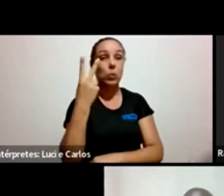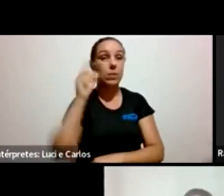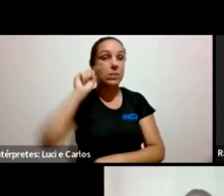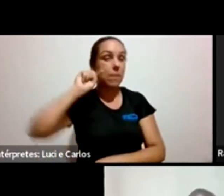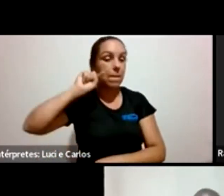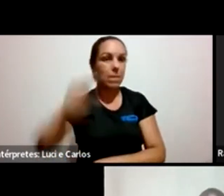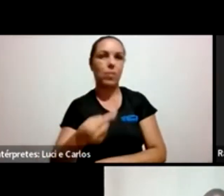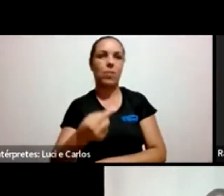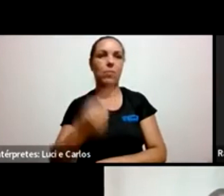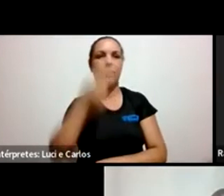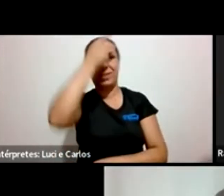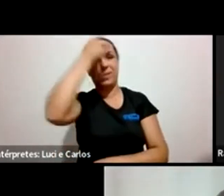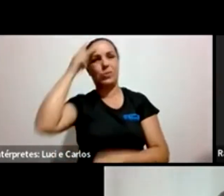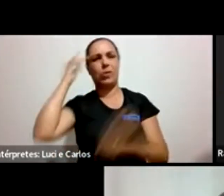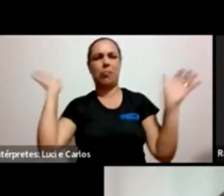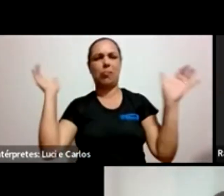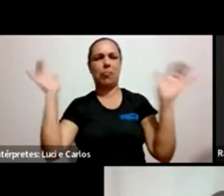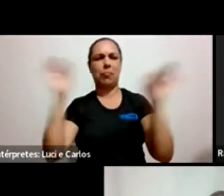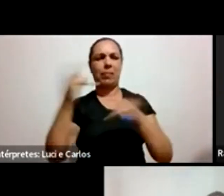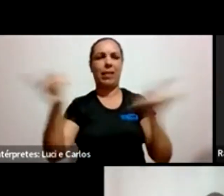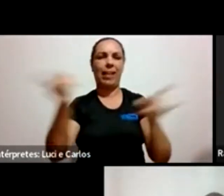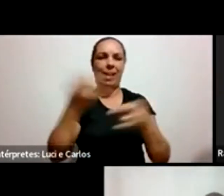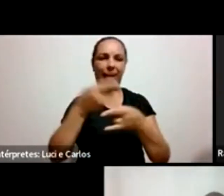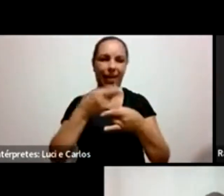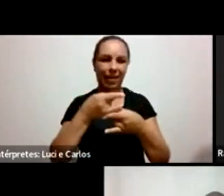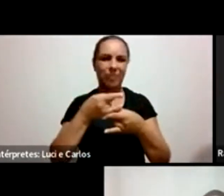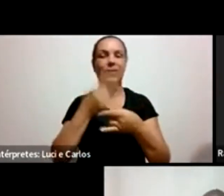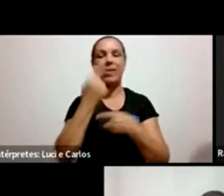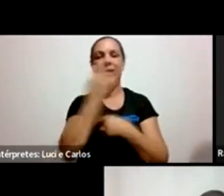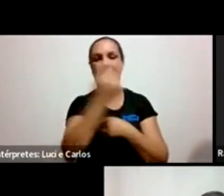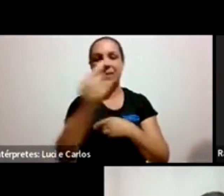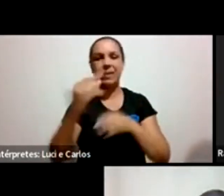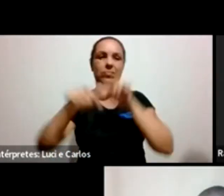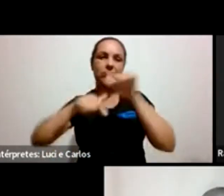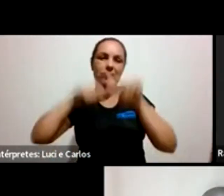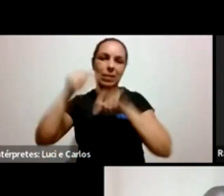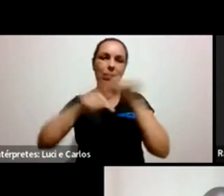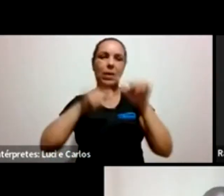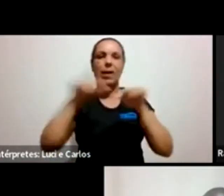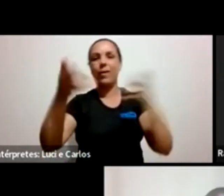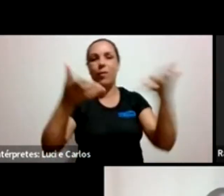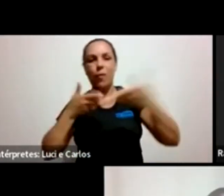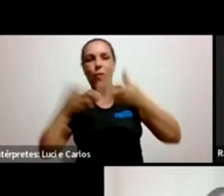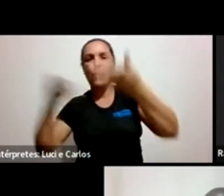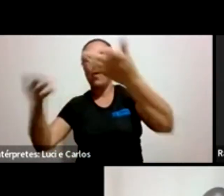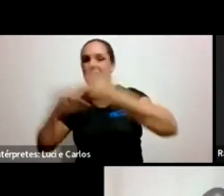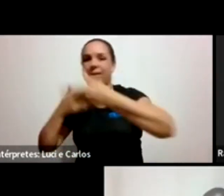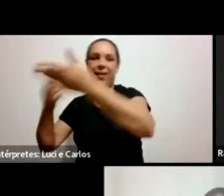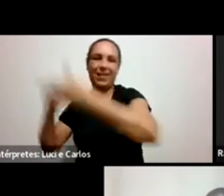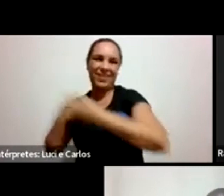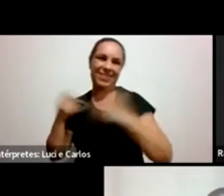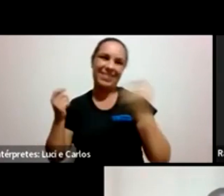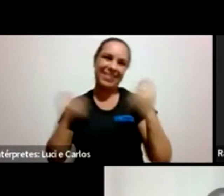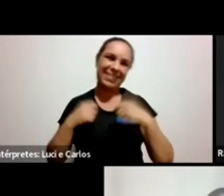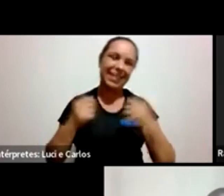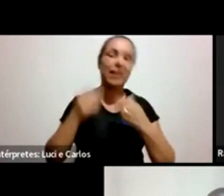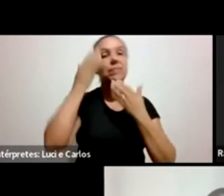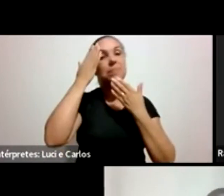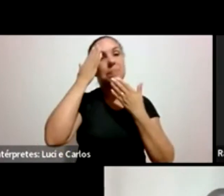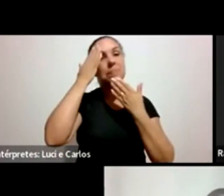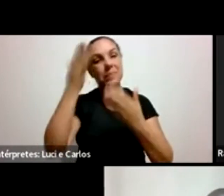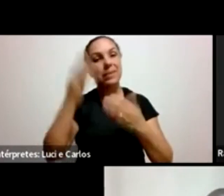Esse é o bom trabalho de cada colaborador da Timol, de divulgar, né, essa parceria